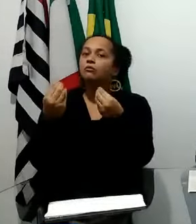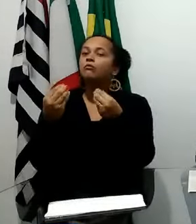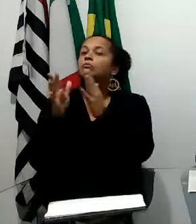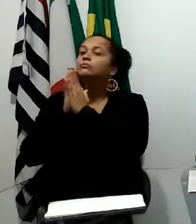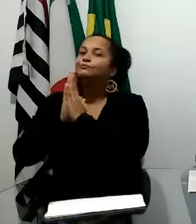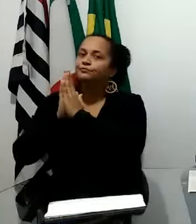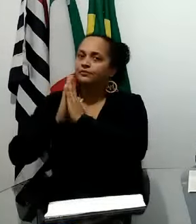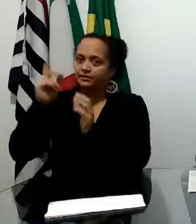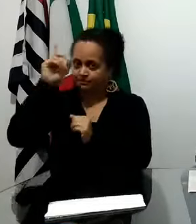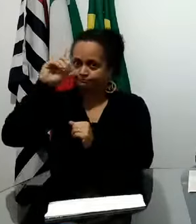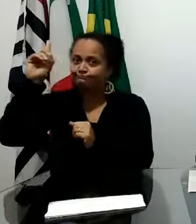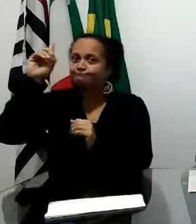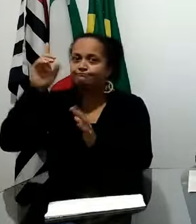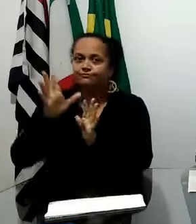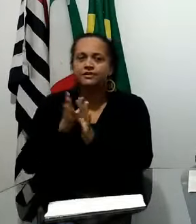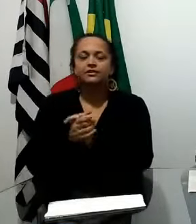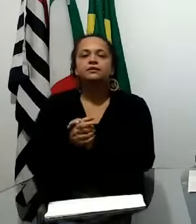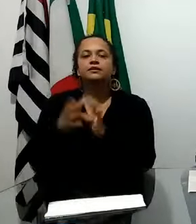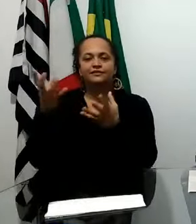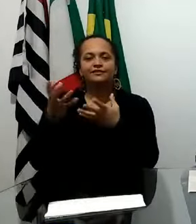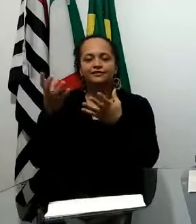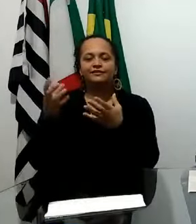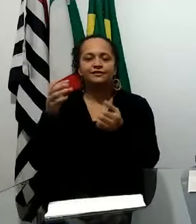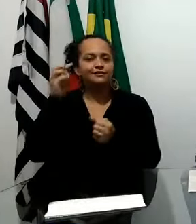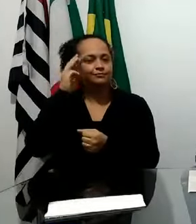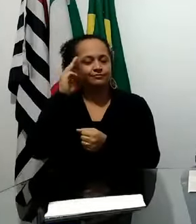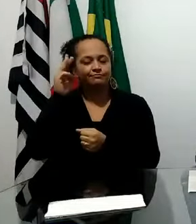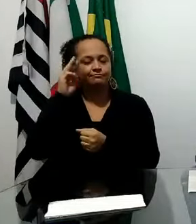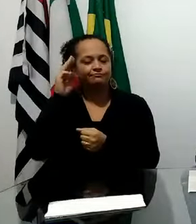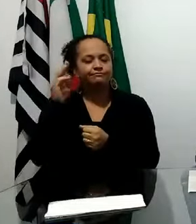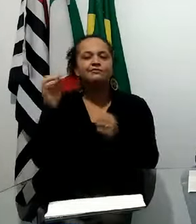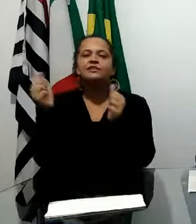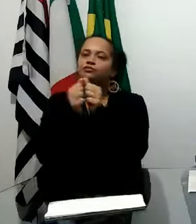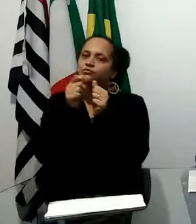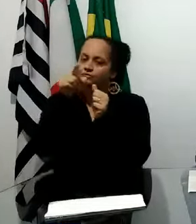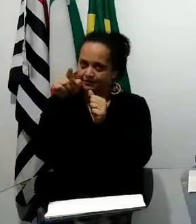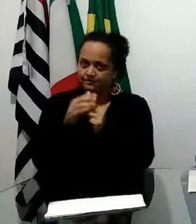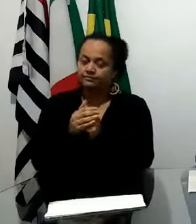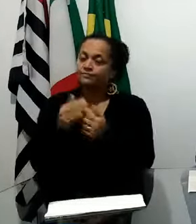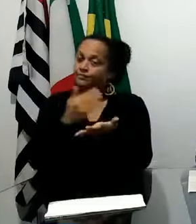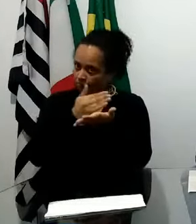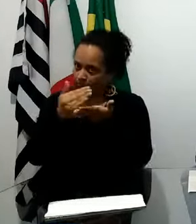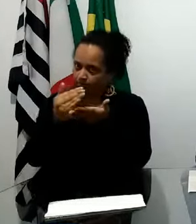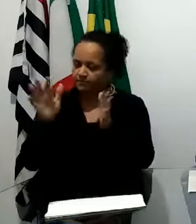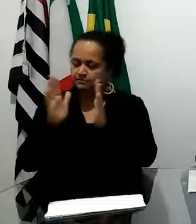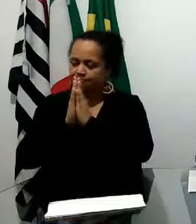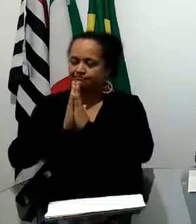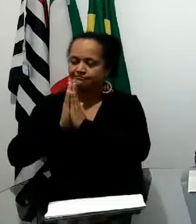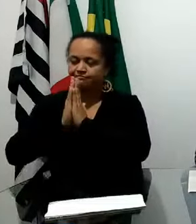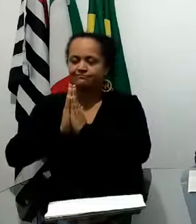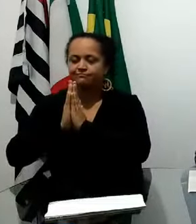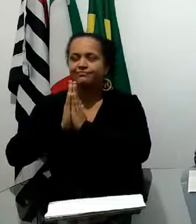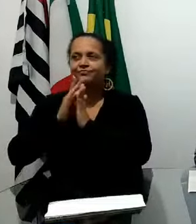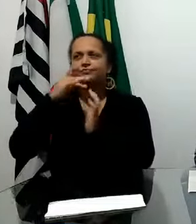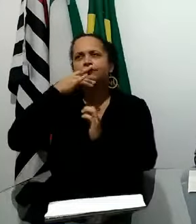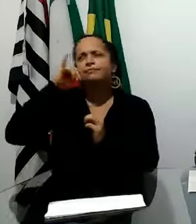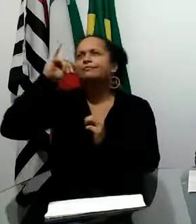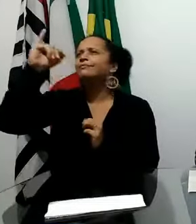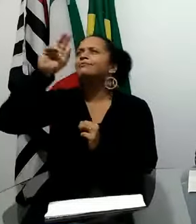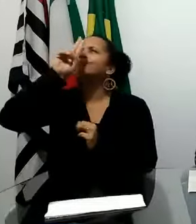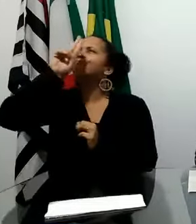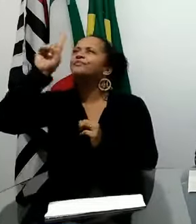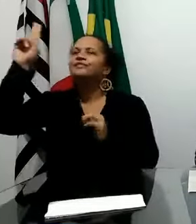quero meditar com vocês em algumas coisas, amém? Então vamos fazer uma oração antes de nós começarmos a meditar na palavra. Pai, em nome